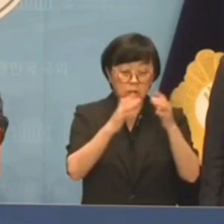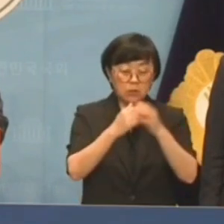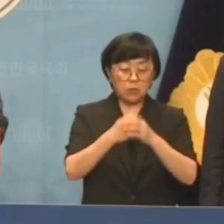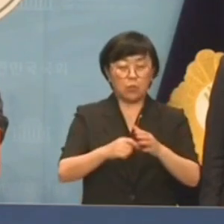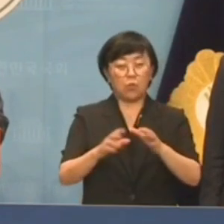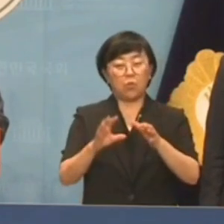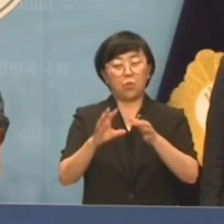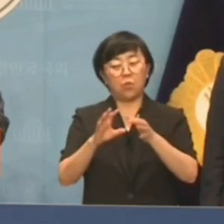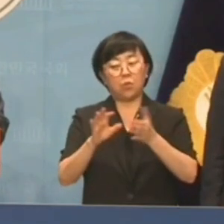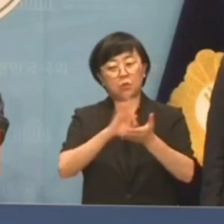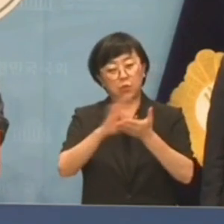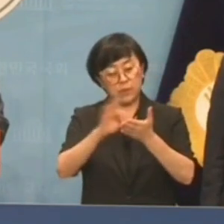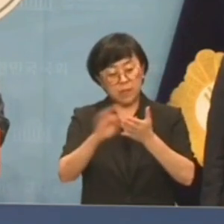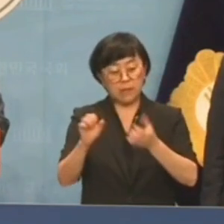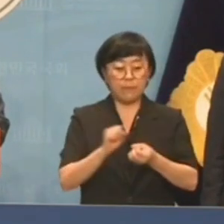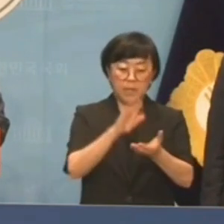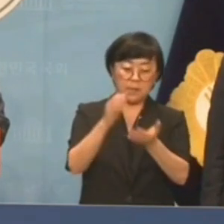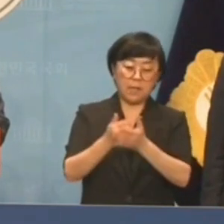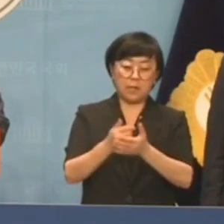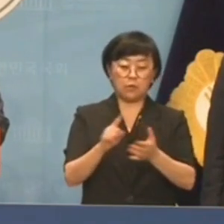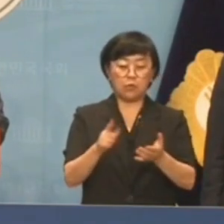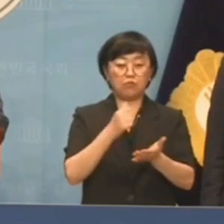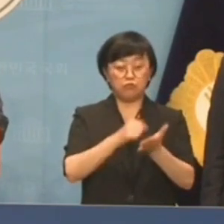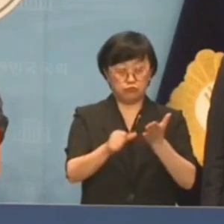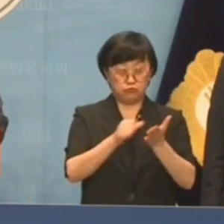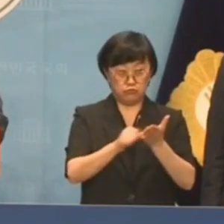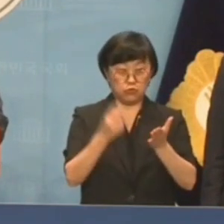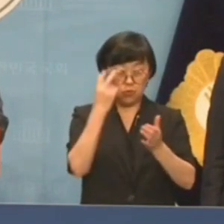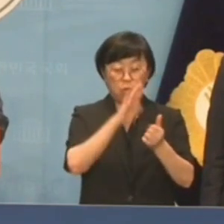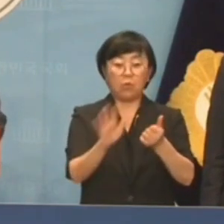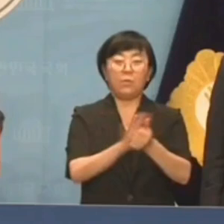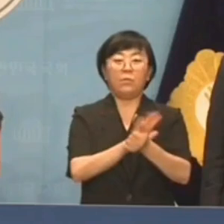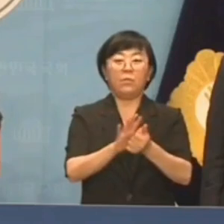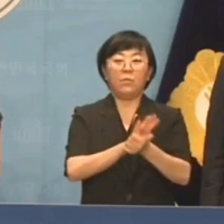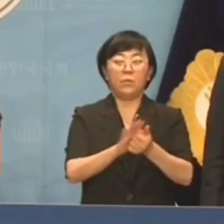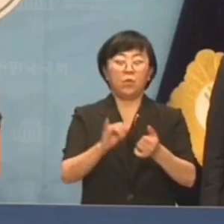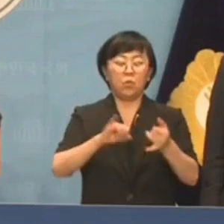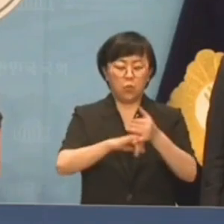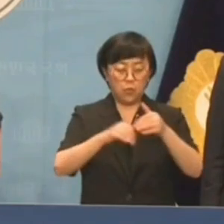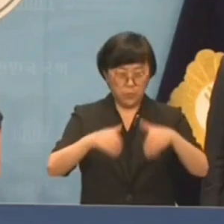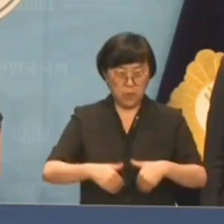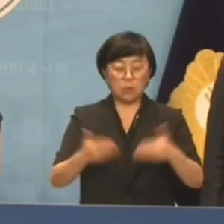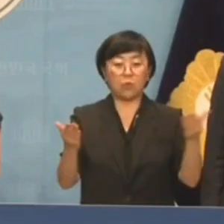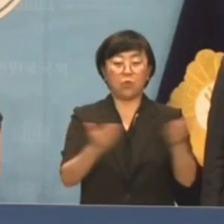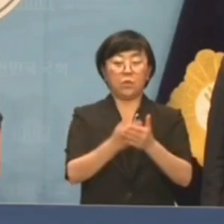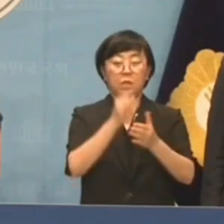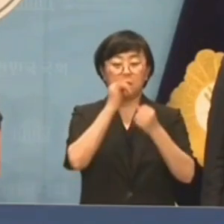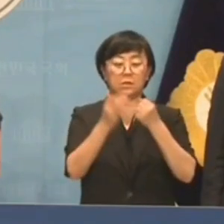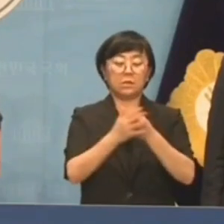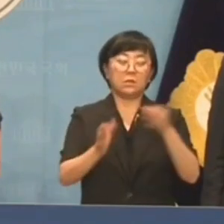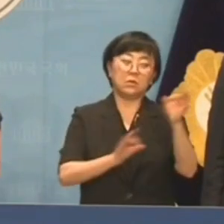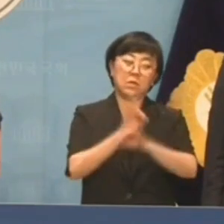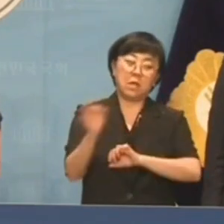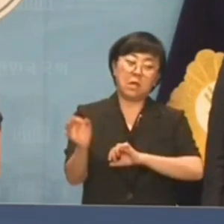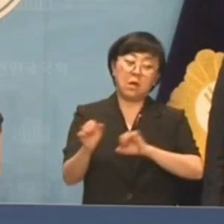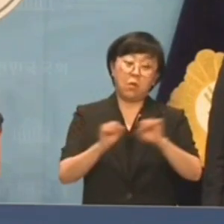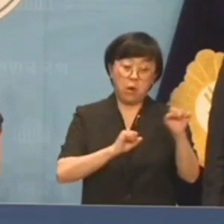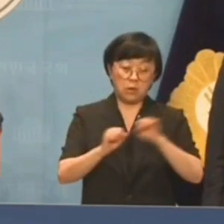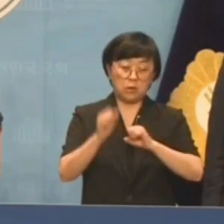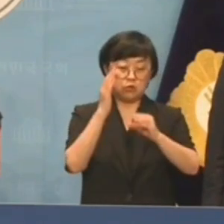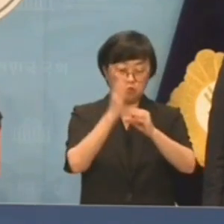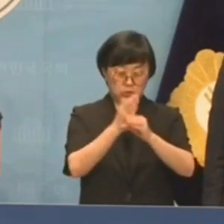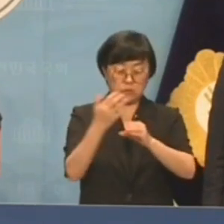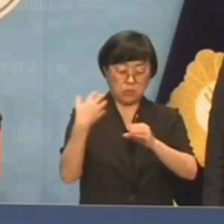소비자를 연결하는 배달, 택배, 물류, 돌봄 등 필수 노동에 종사하고 있어서 우리 경제 활동에